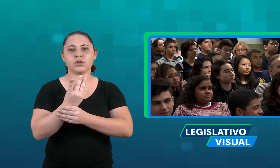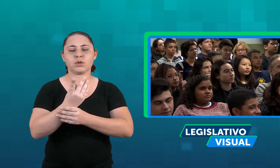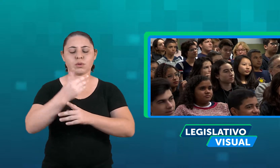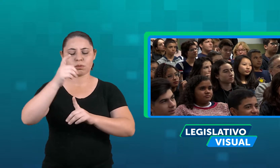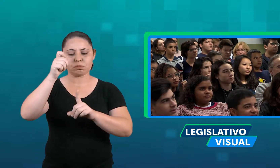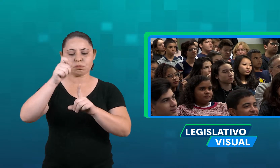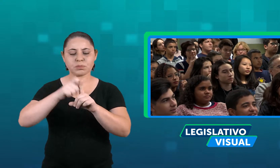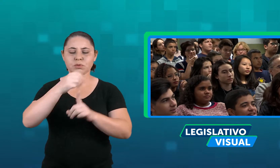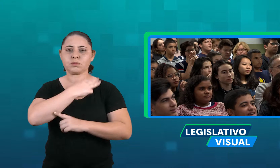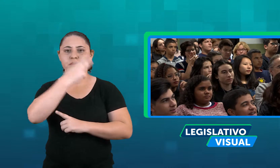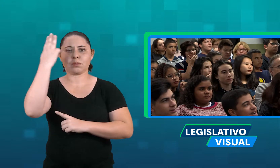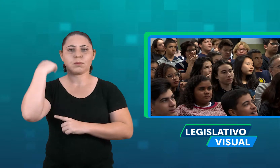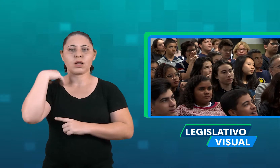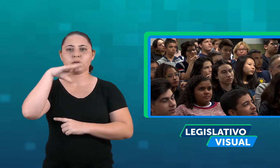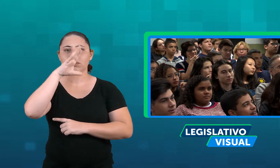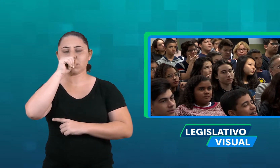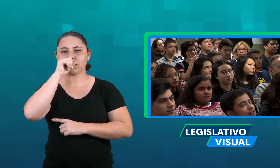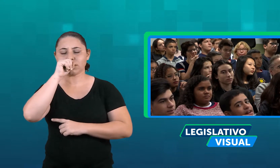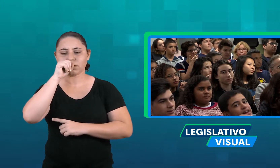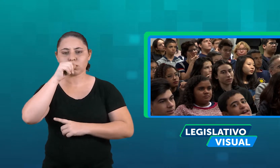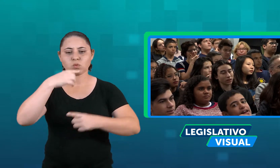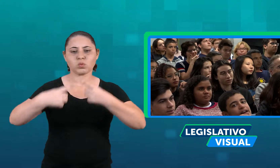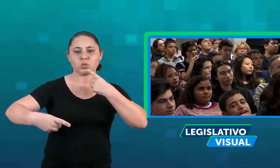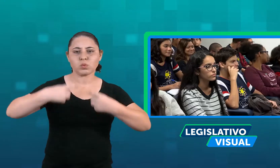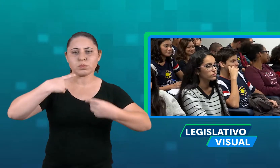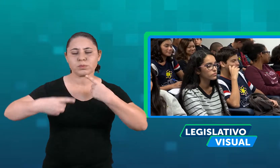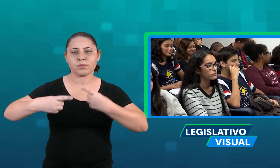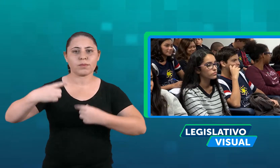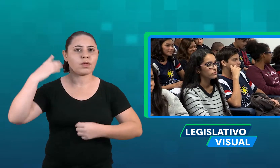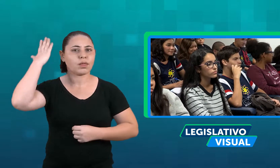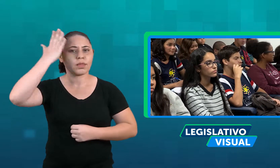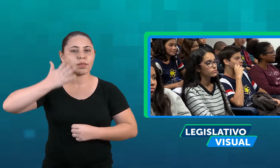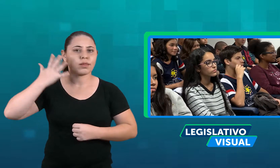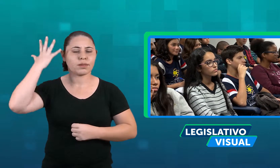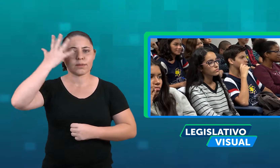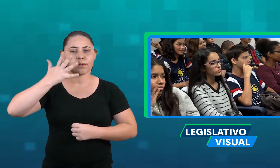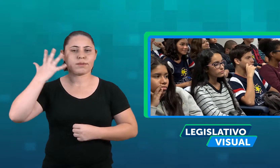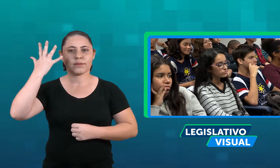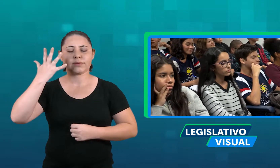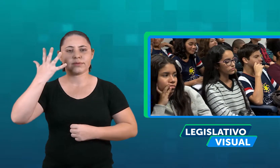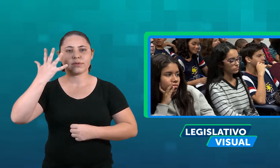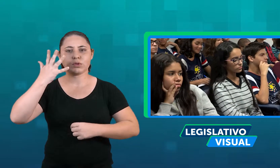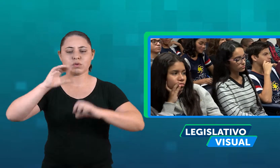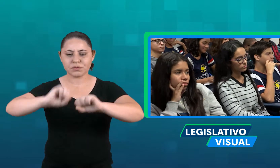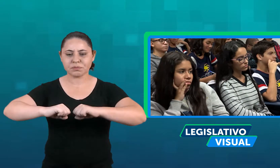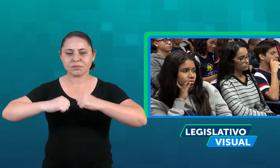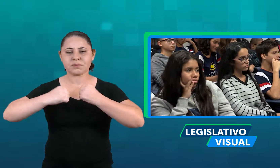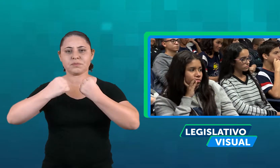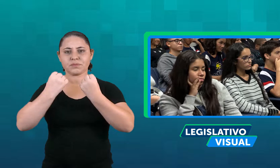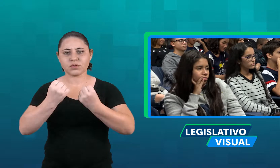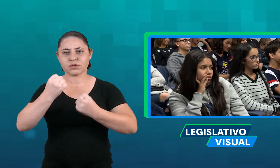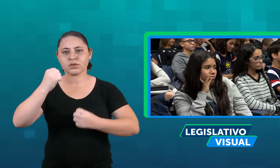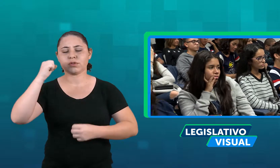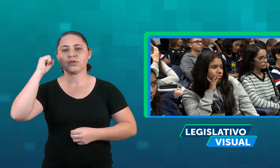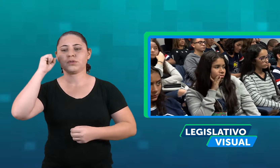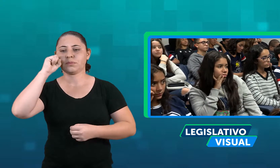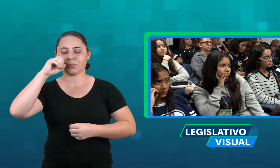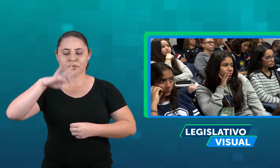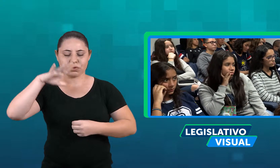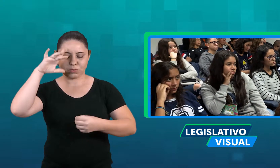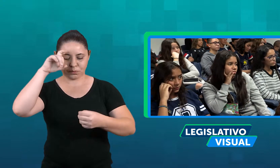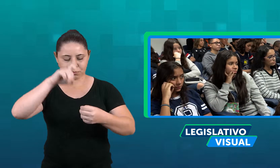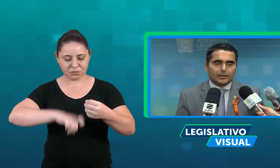objetivo promover debates e palestras em todo o estado sobre o combate ao abuso e à exploração sexual de crianças